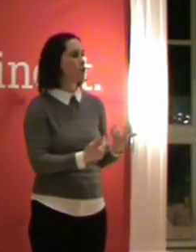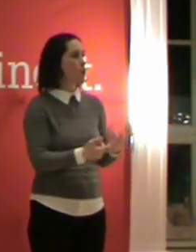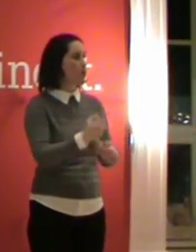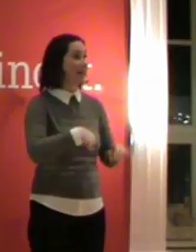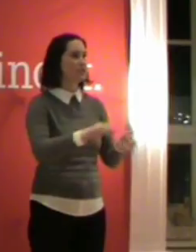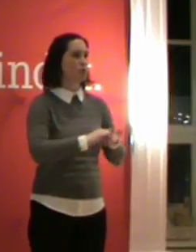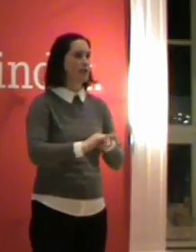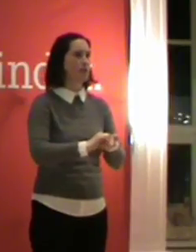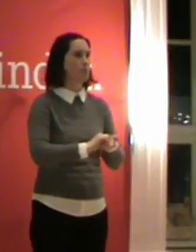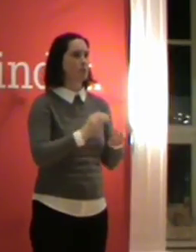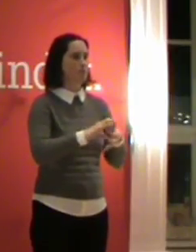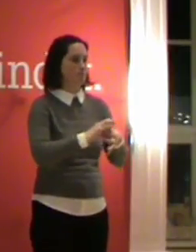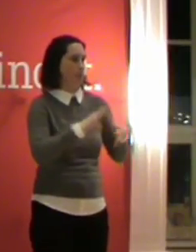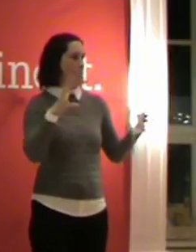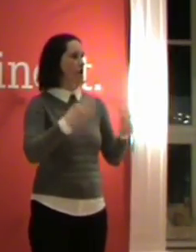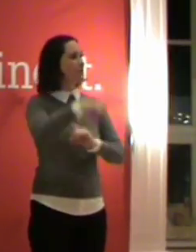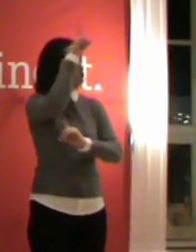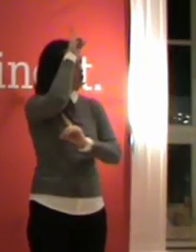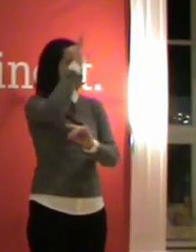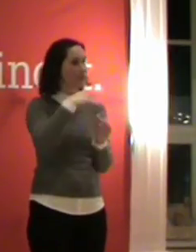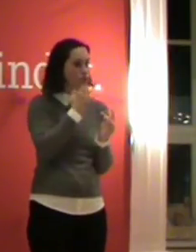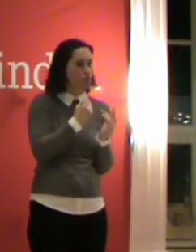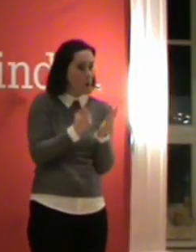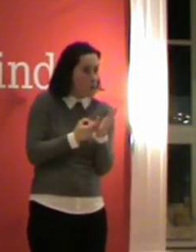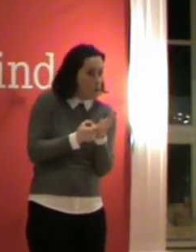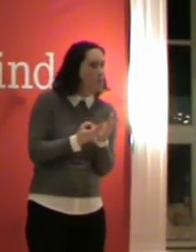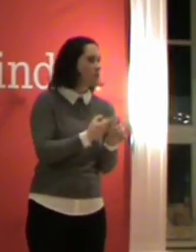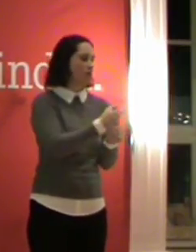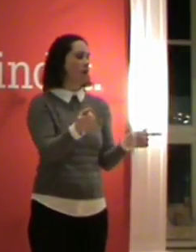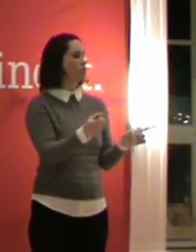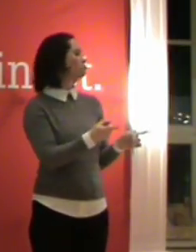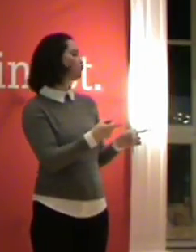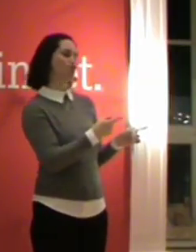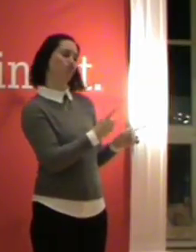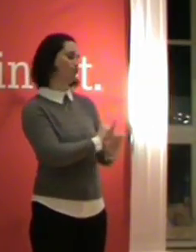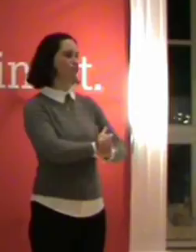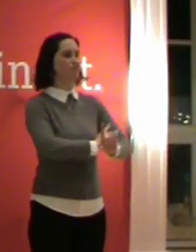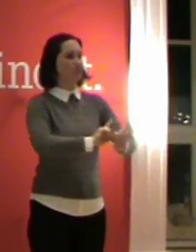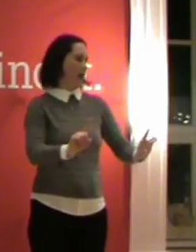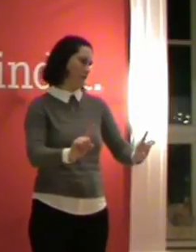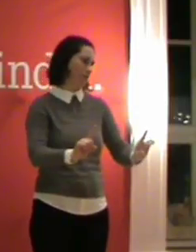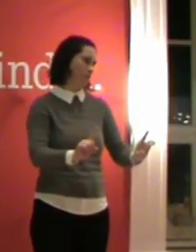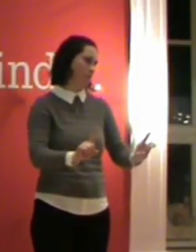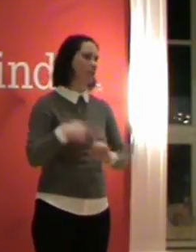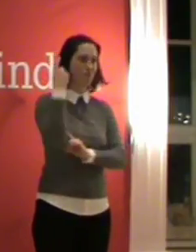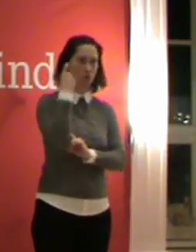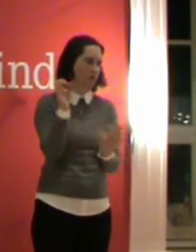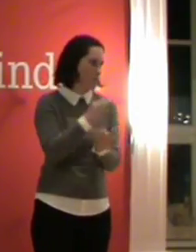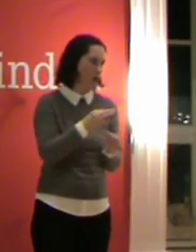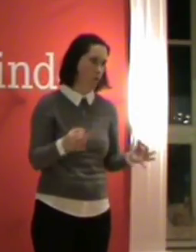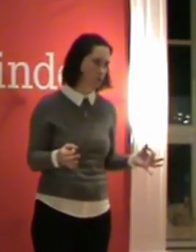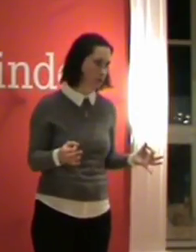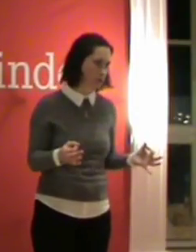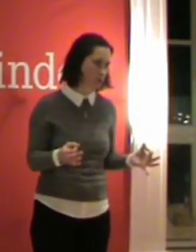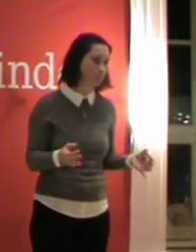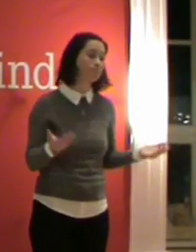zu Ende ist, wenn es gegebenenfalls auch Deutschland mit bestimmten Punkten trifft, da darf man sich nicht wundern. Und deswegen werben